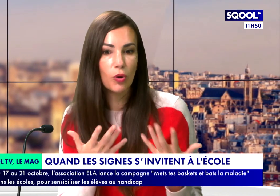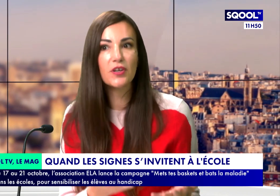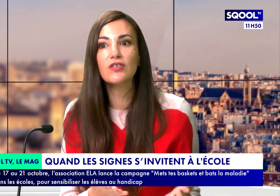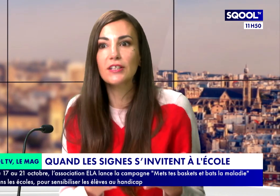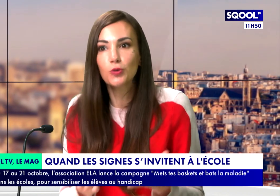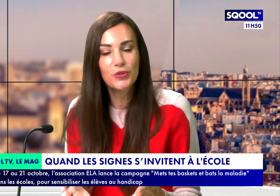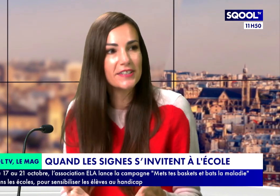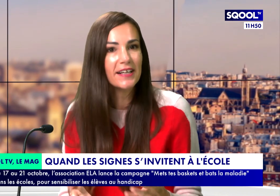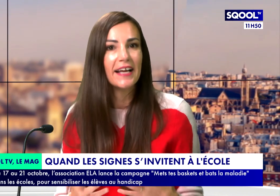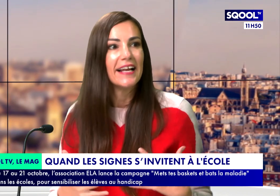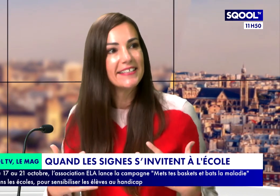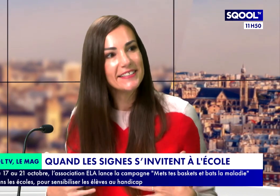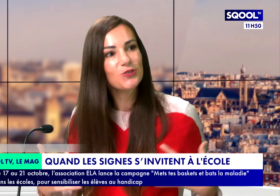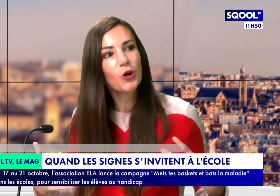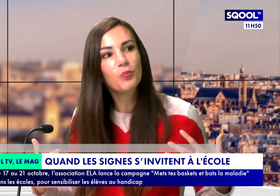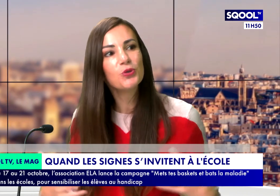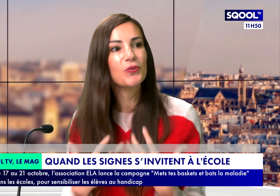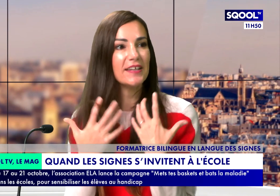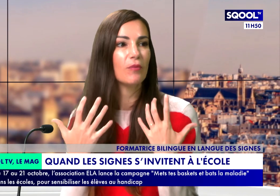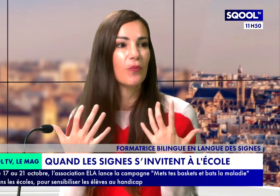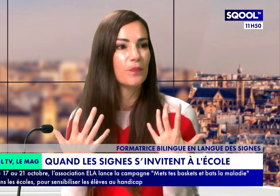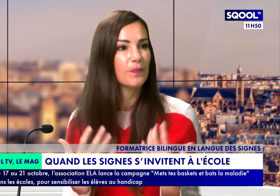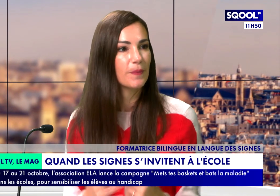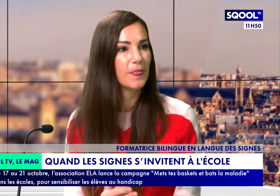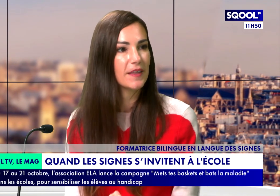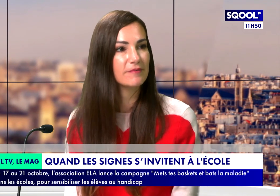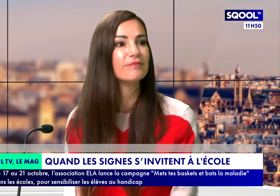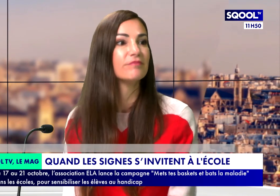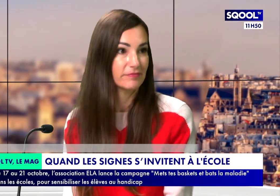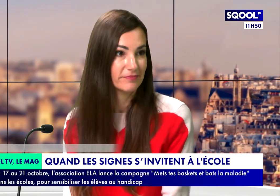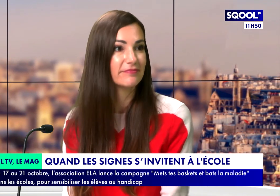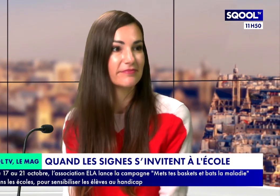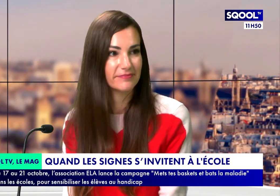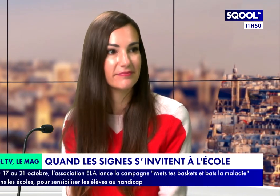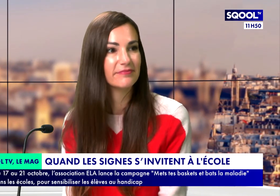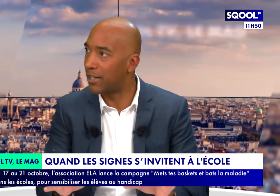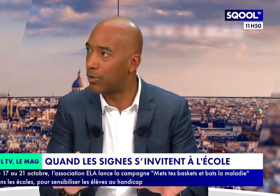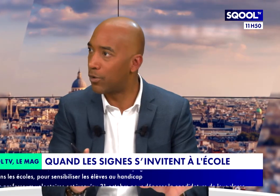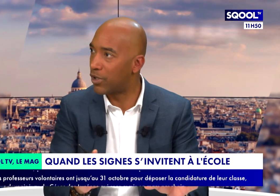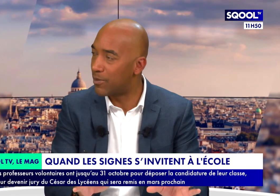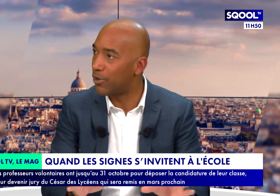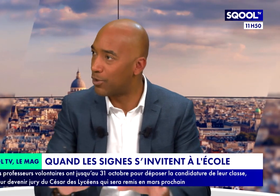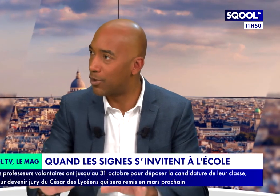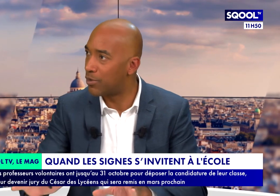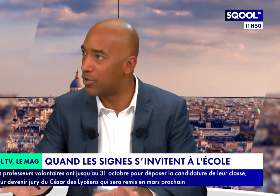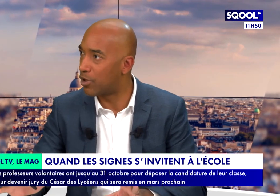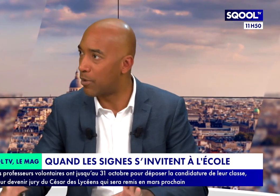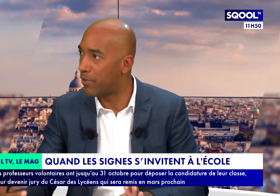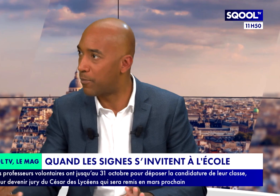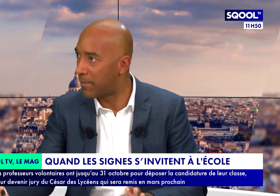'observe chez les tout petits, les signes sortent plus spontanément. Pour ceux qui sont en manque de confiance, ces quelques rudiments de signes, justement, peuvent permettre